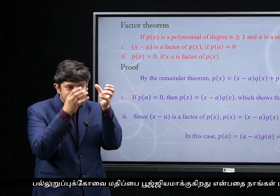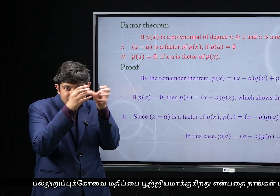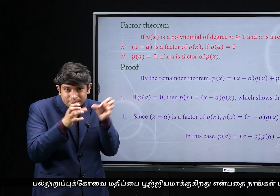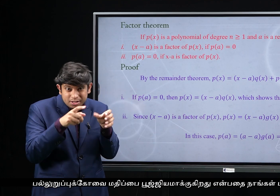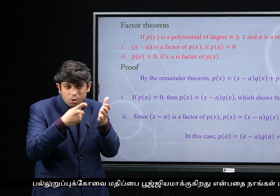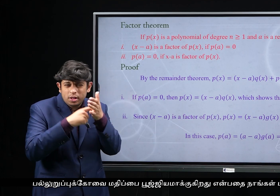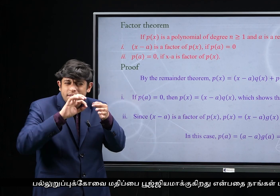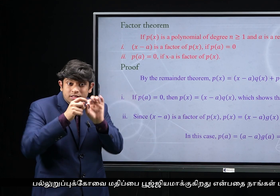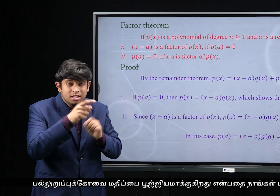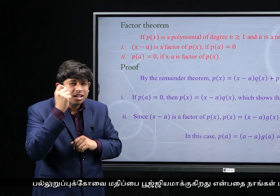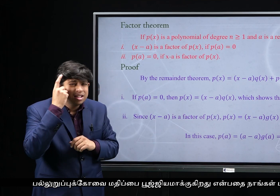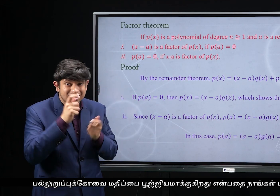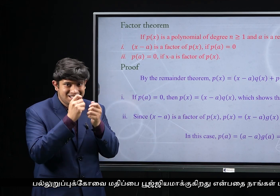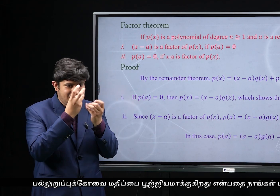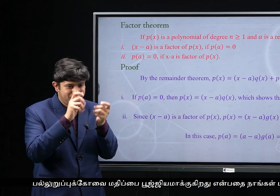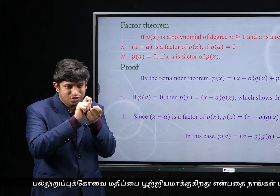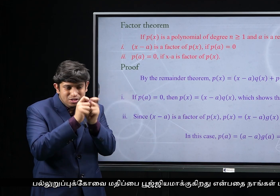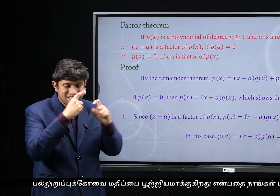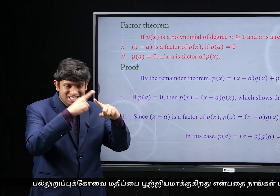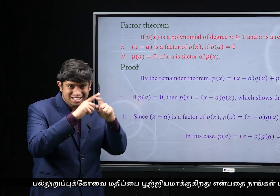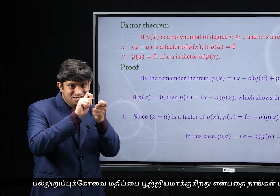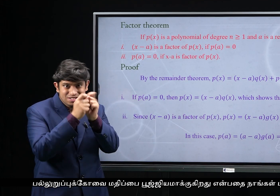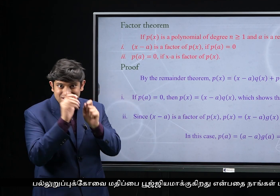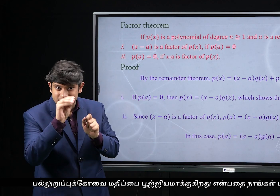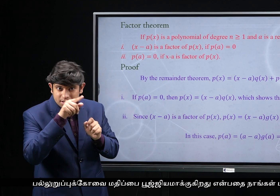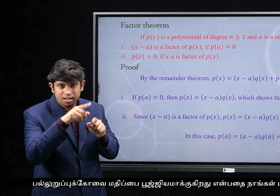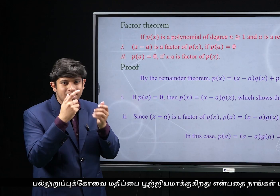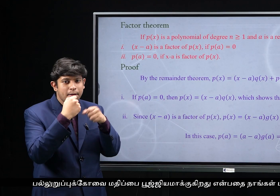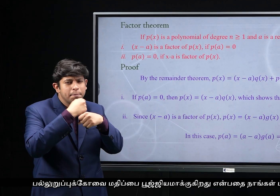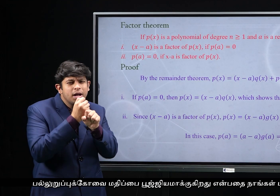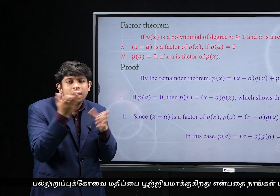பல்லுறுப்புக்கோவை மதிப்பை 0 ஆக்கிறது என்பதை நாம் புரிந்து கொண்டோம்.